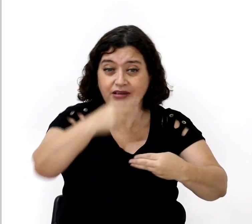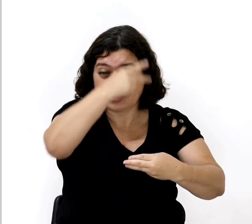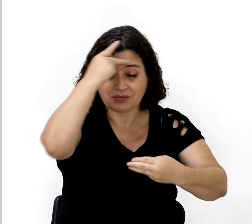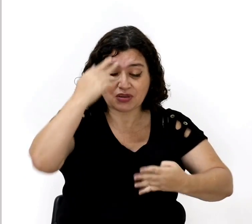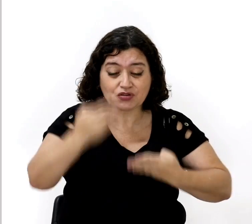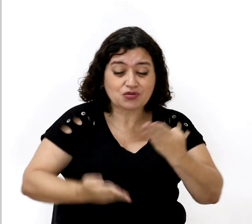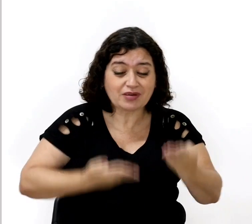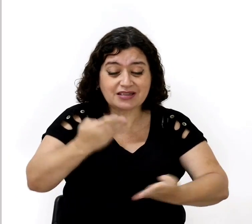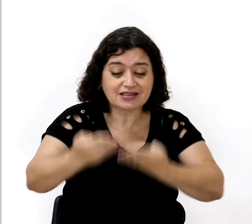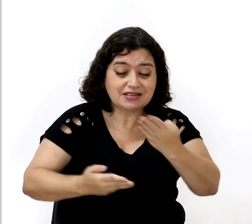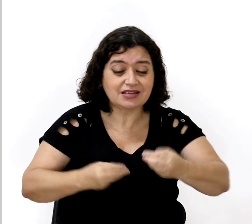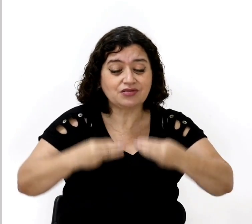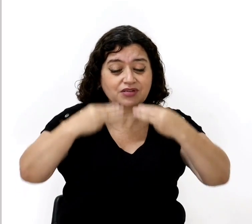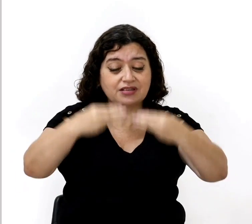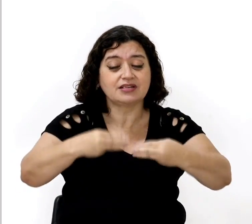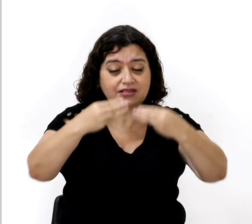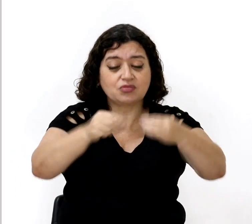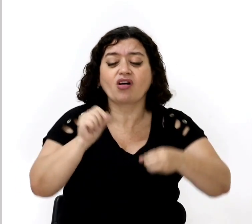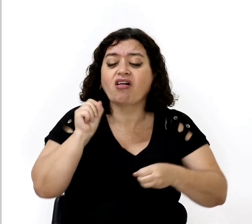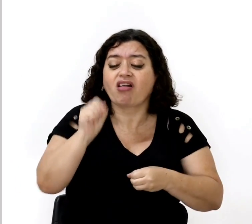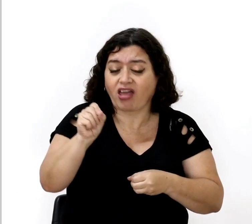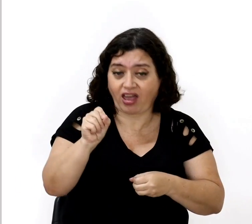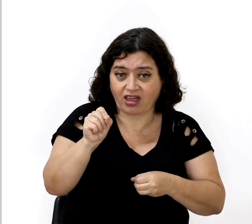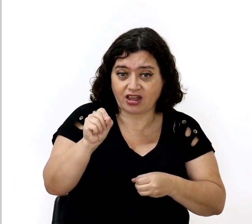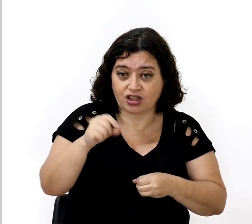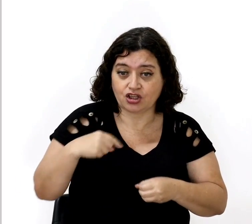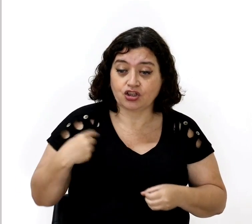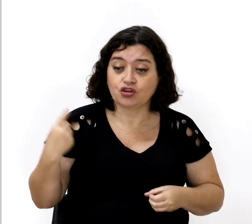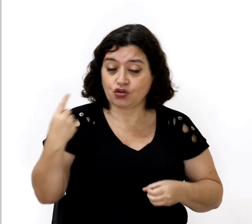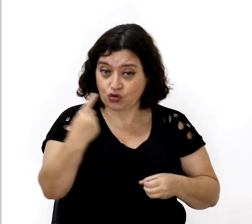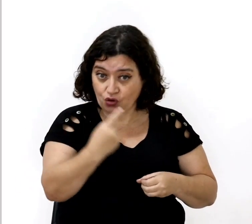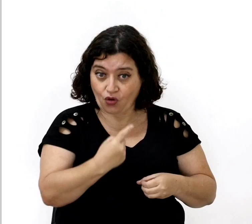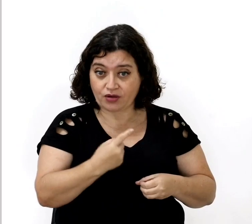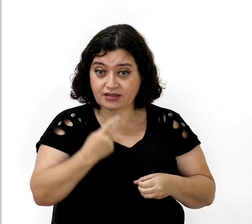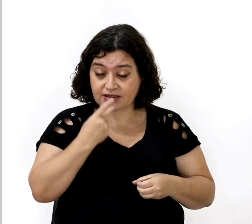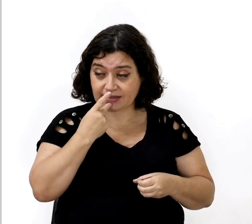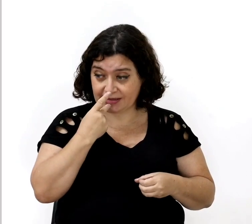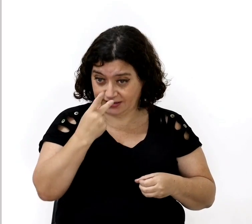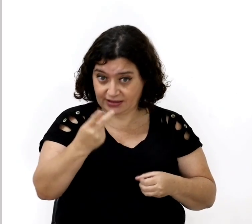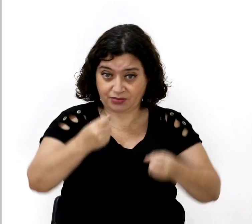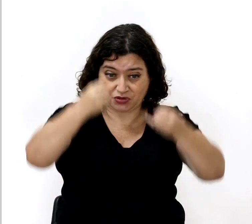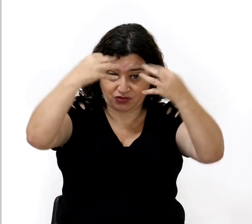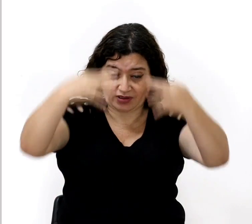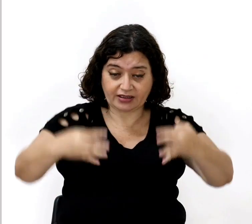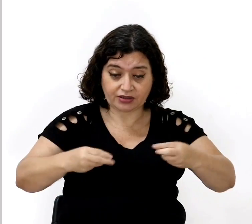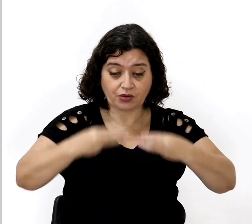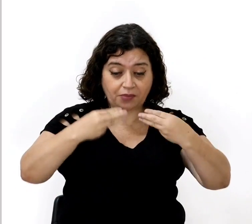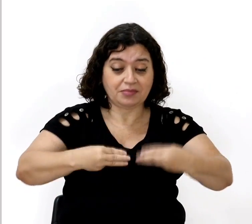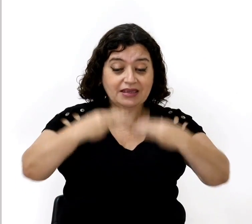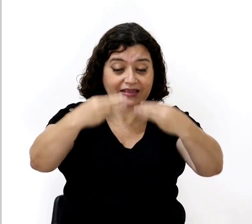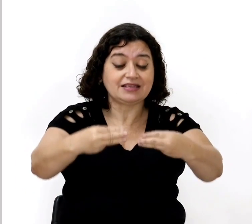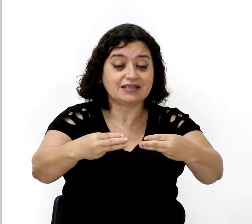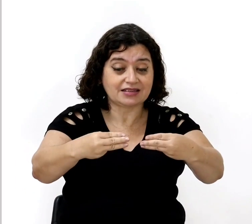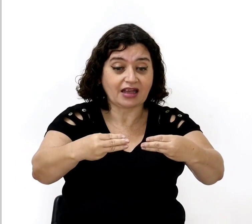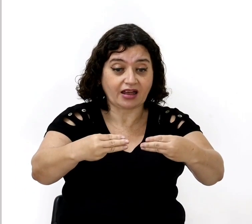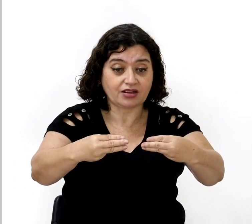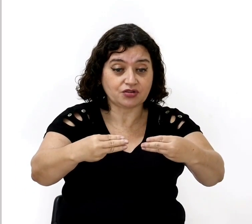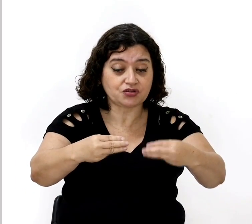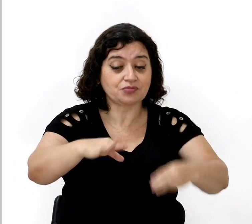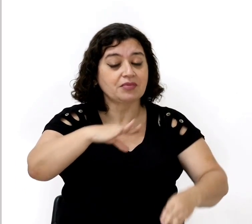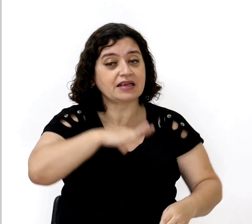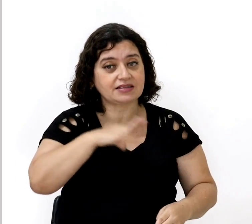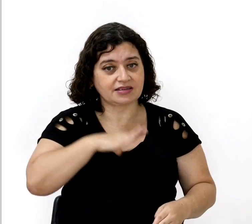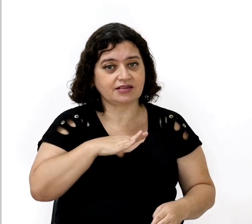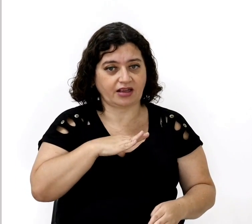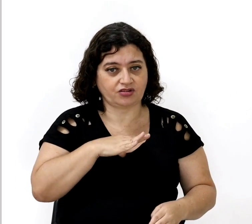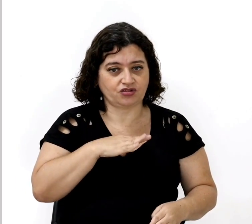nesses ministérios, uma vez que nós estamos falando sobre ministérios para a cidade, né? Então, o que são